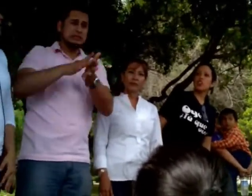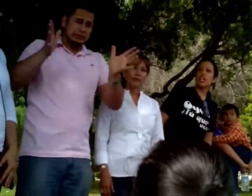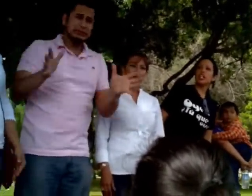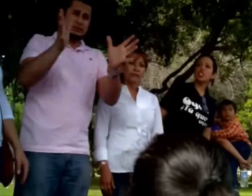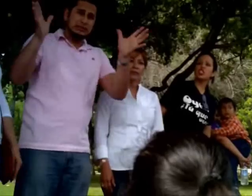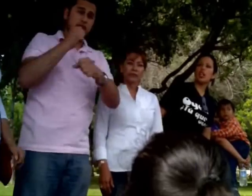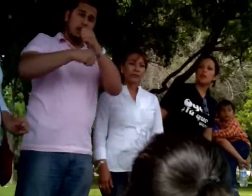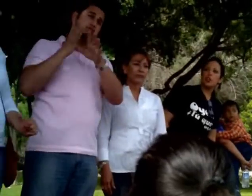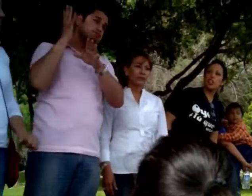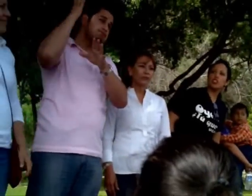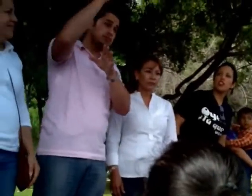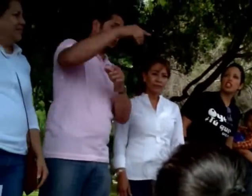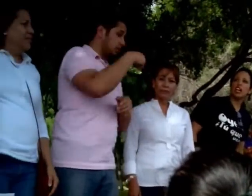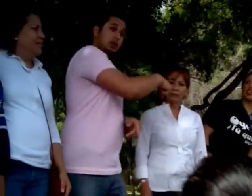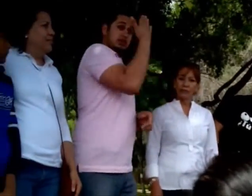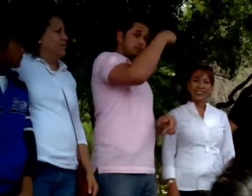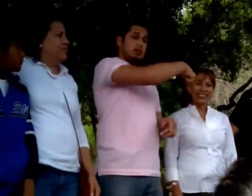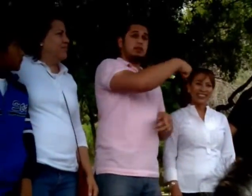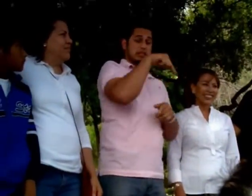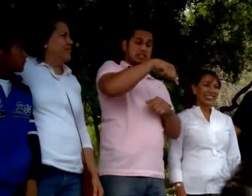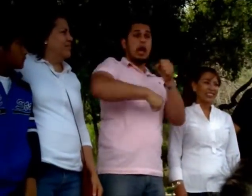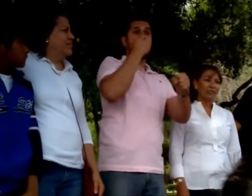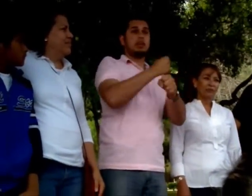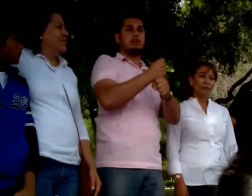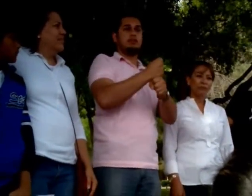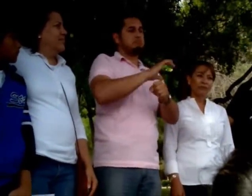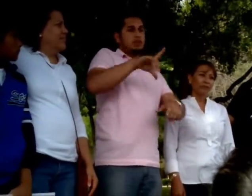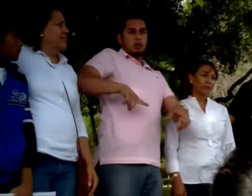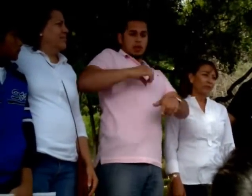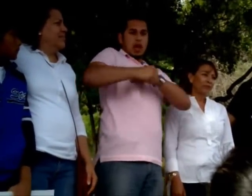la profesora Leti, todo el apoyo que nos ha brindado durante muchos años,